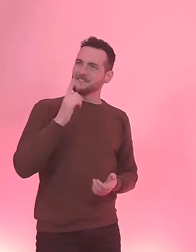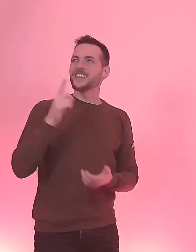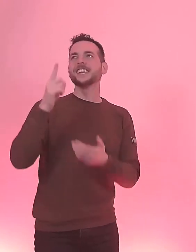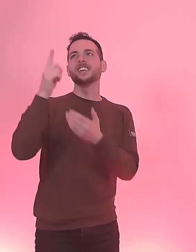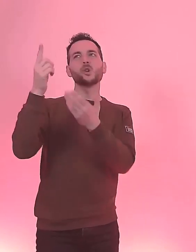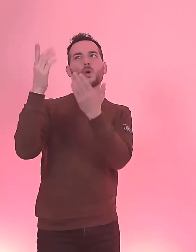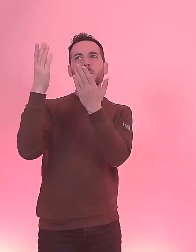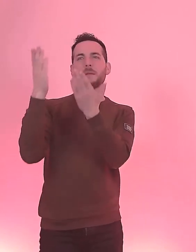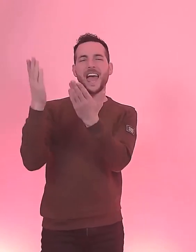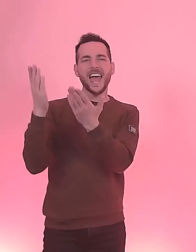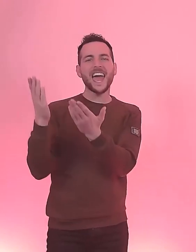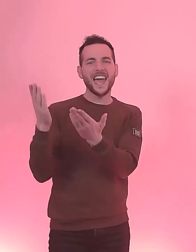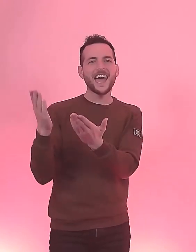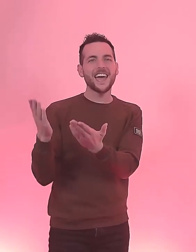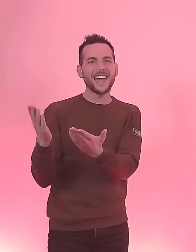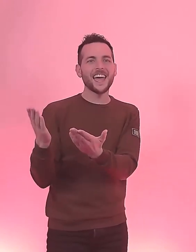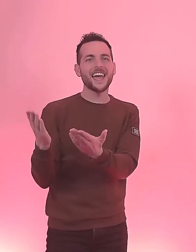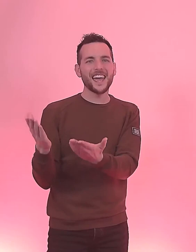is